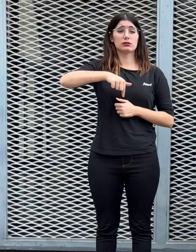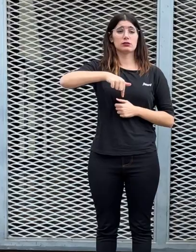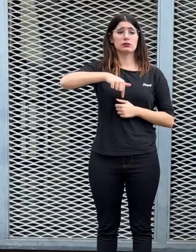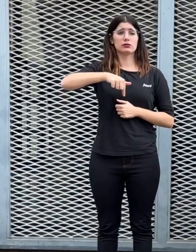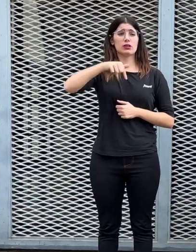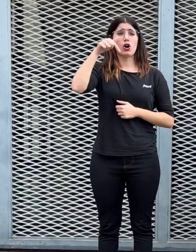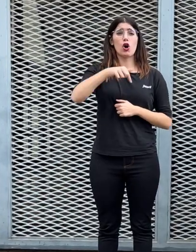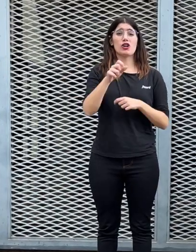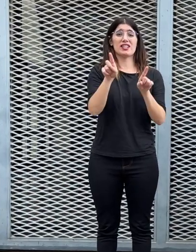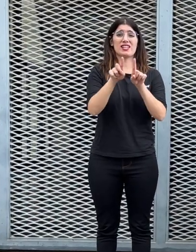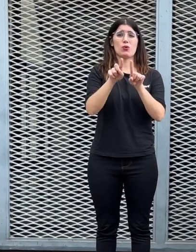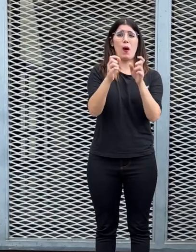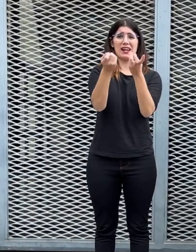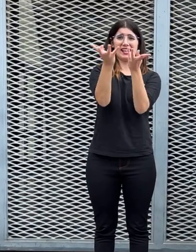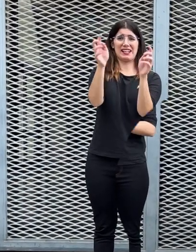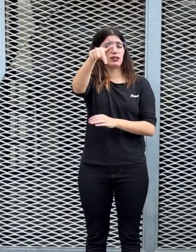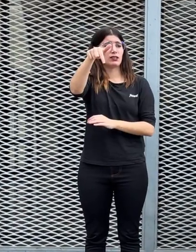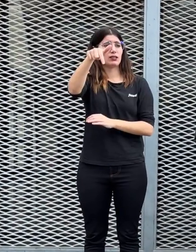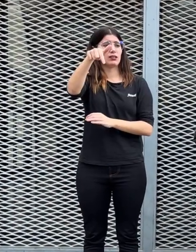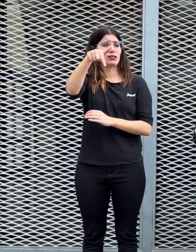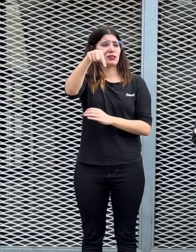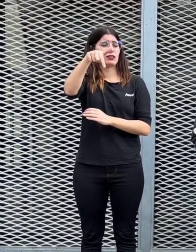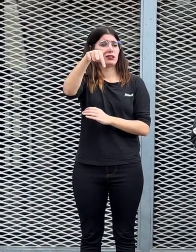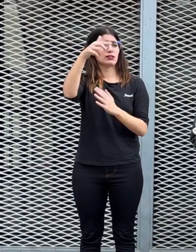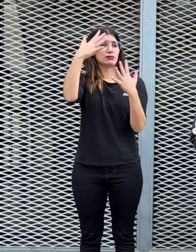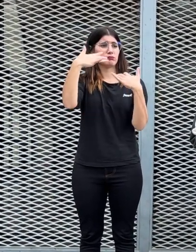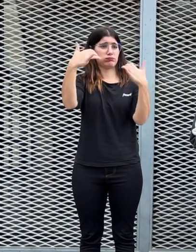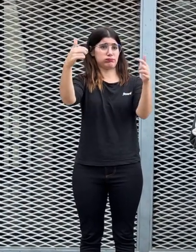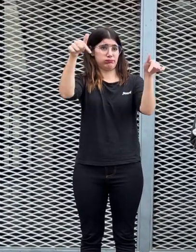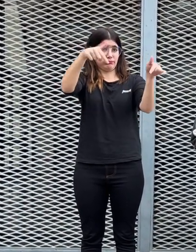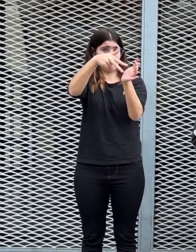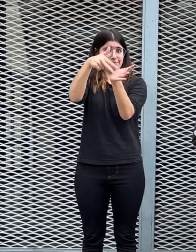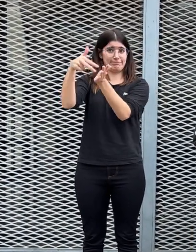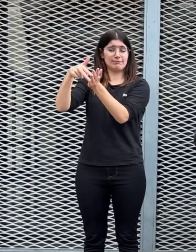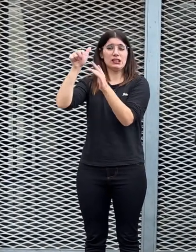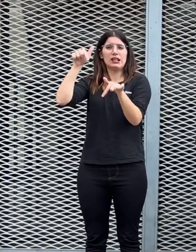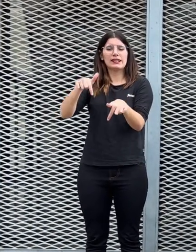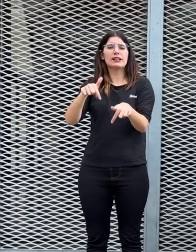Como el resto de las personas que hay aquí,